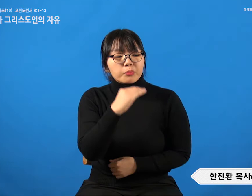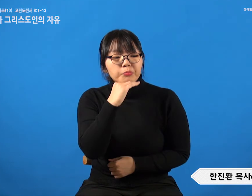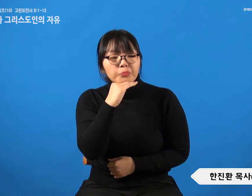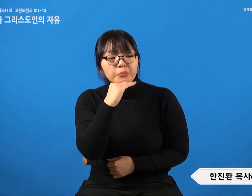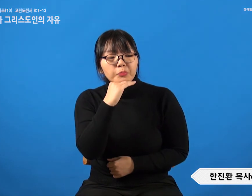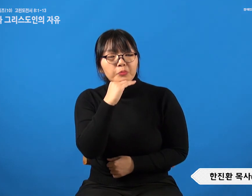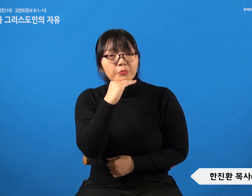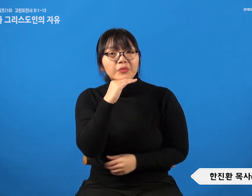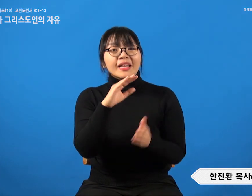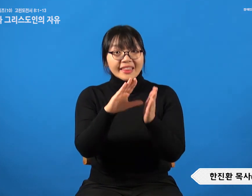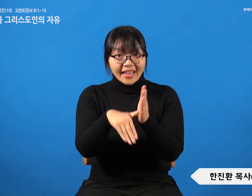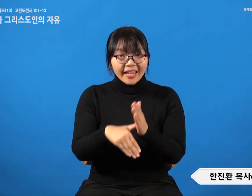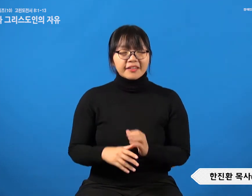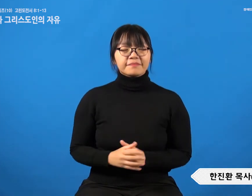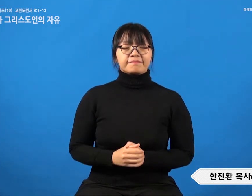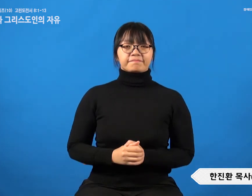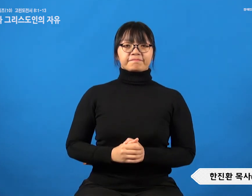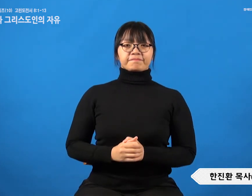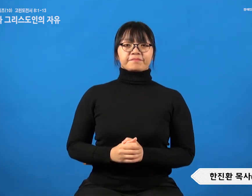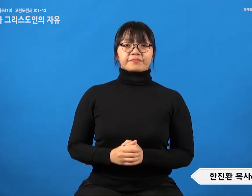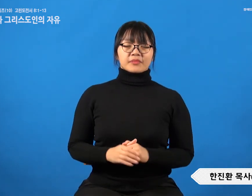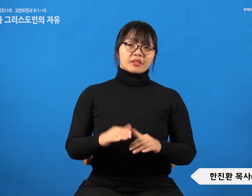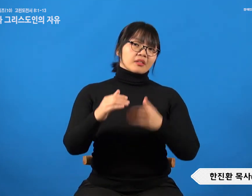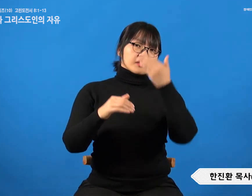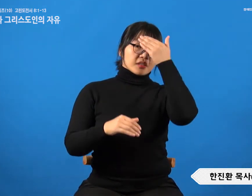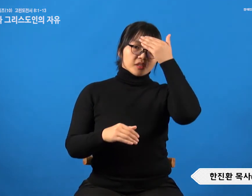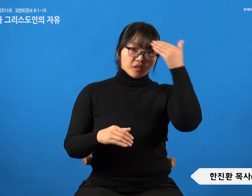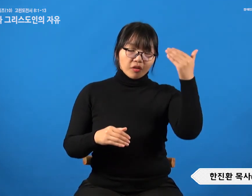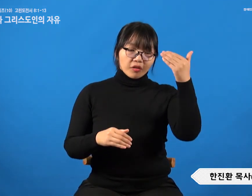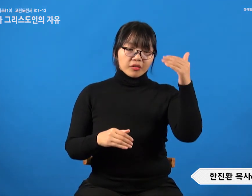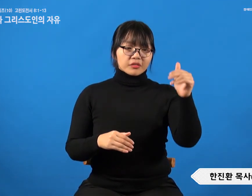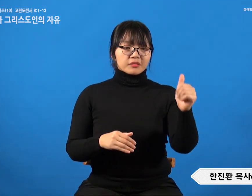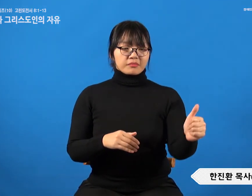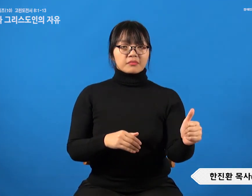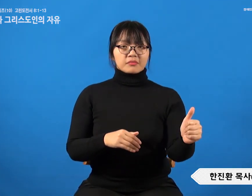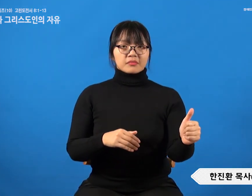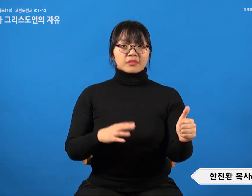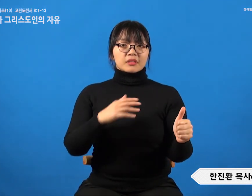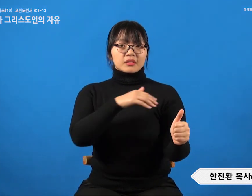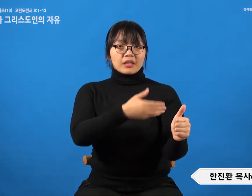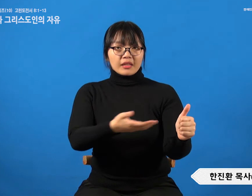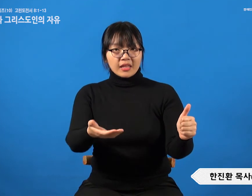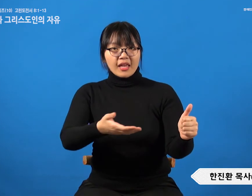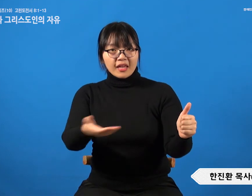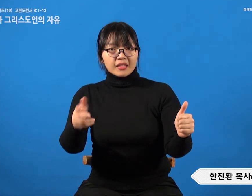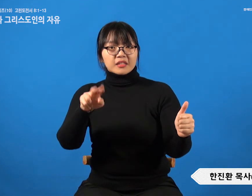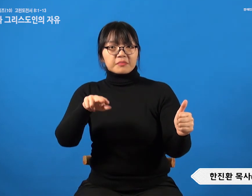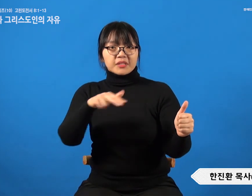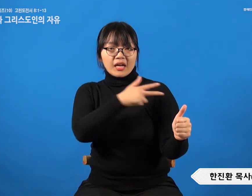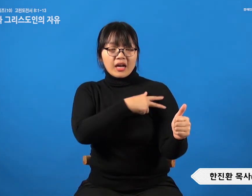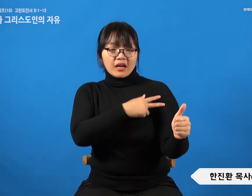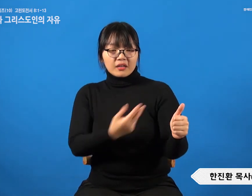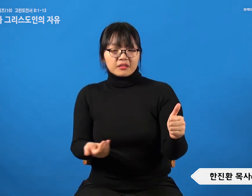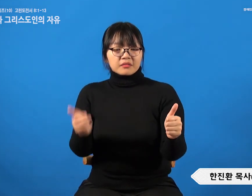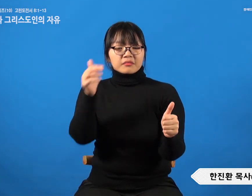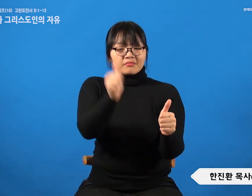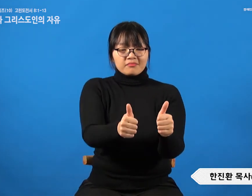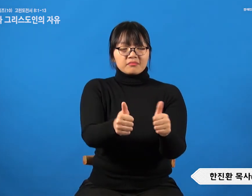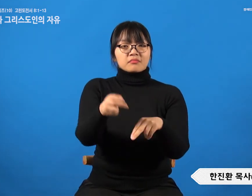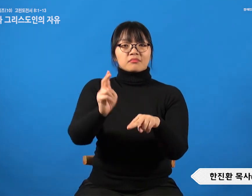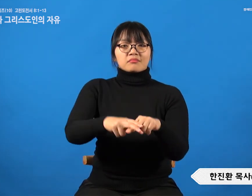있습니다. 안내 집사님이 다가오더니 그 청년 옆에 덜썩 퍼질고 앉는 것이